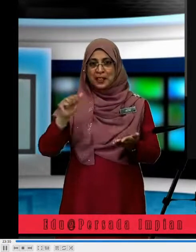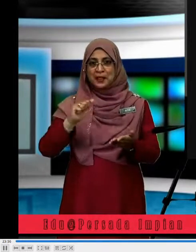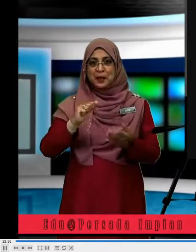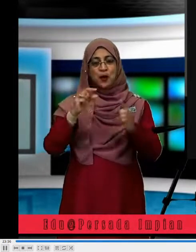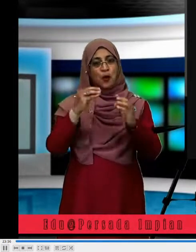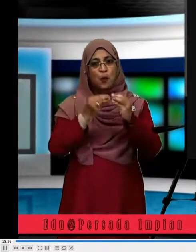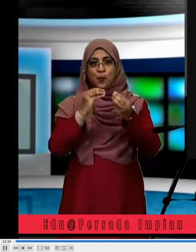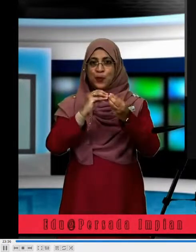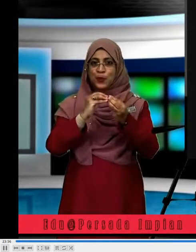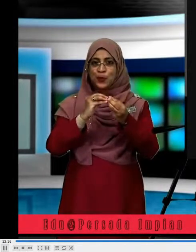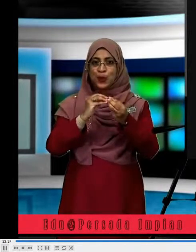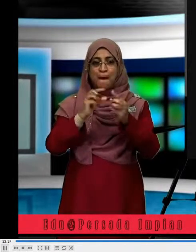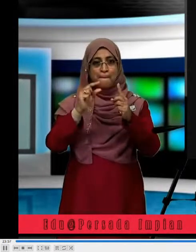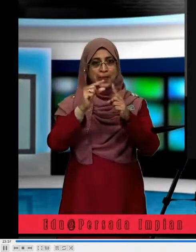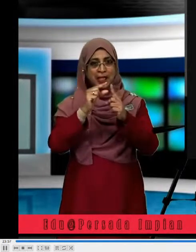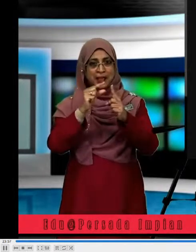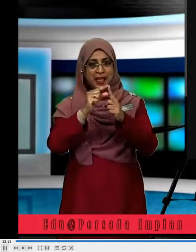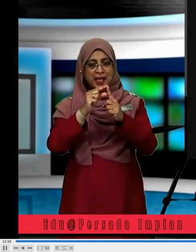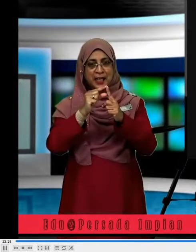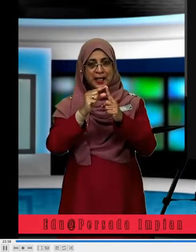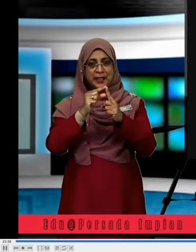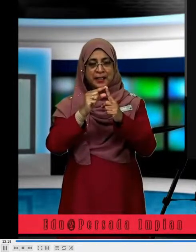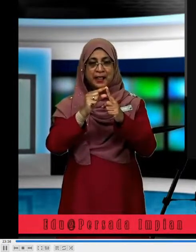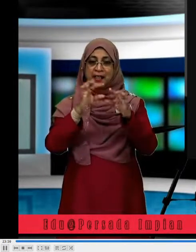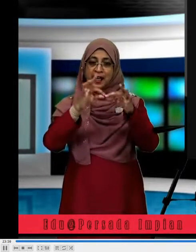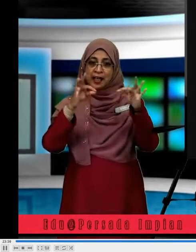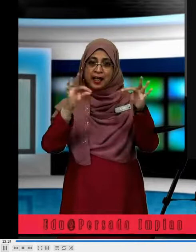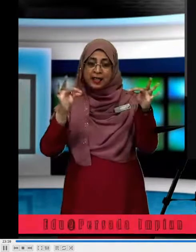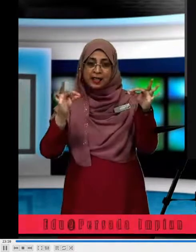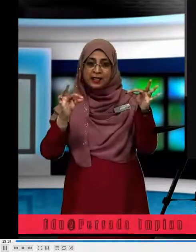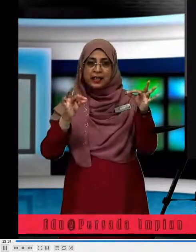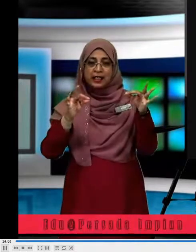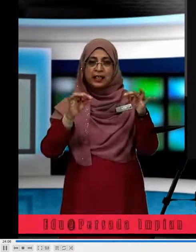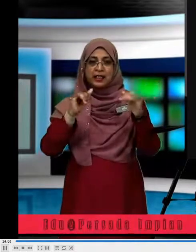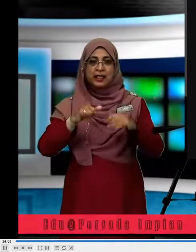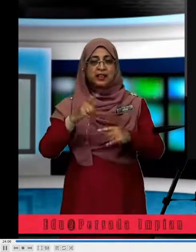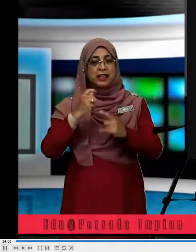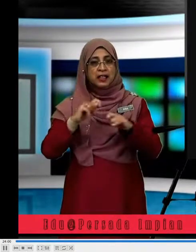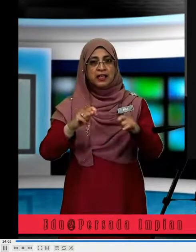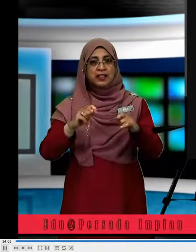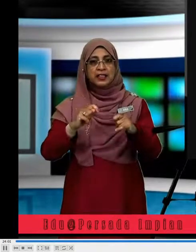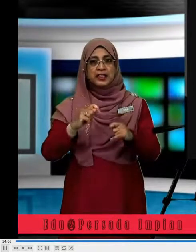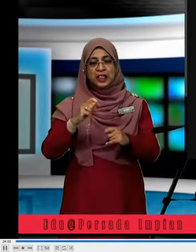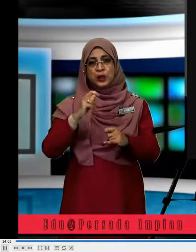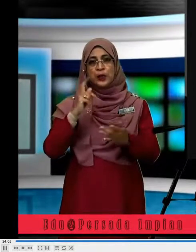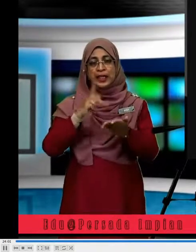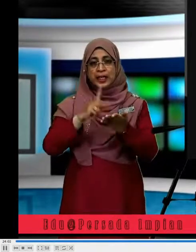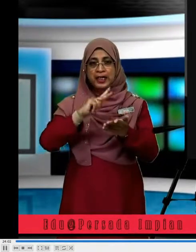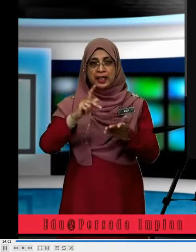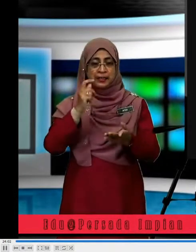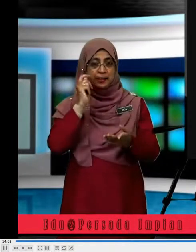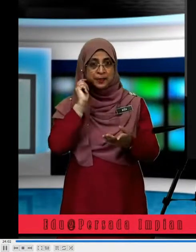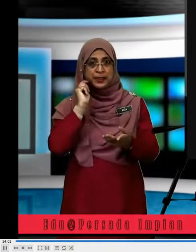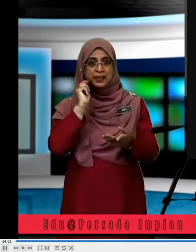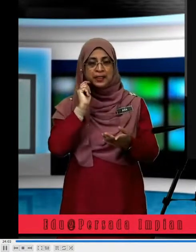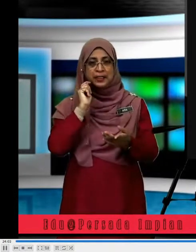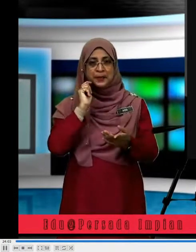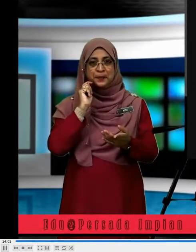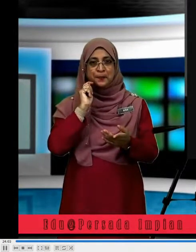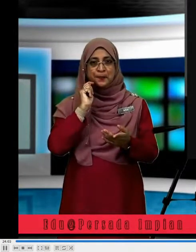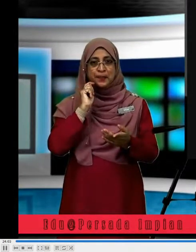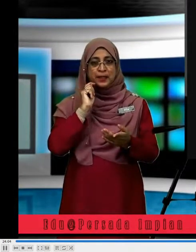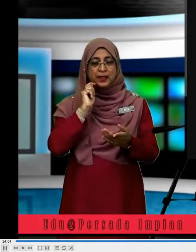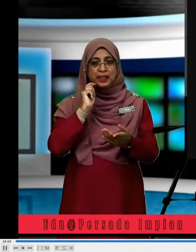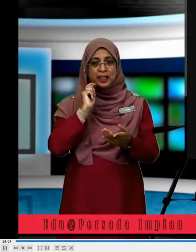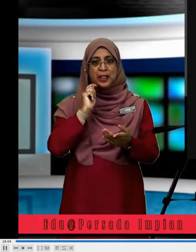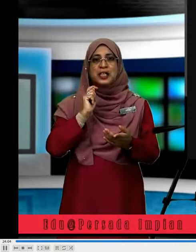abjad numbur perkataan dan ayat-ayat yang telah cukup dengarkan sebentar